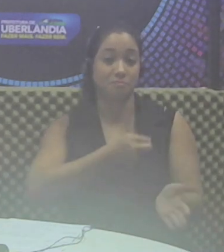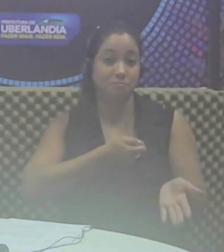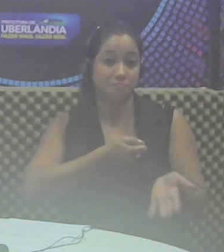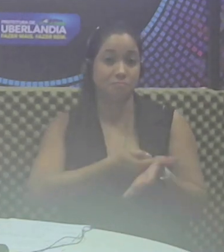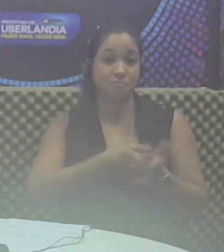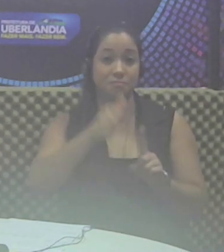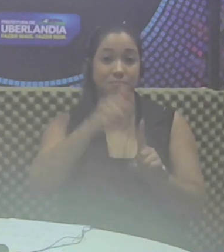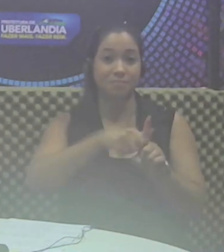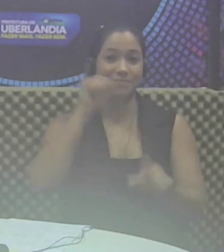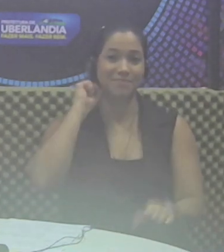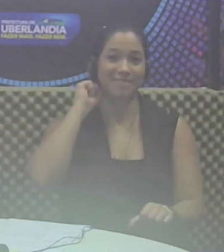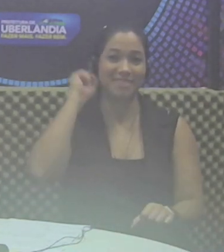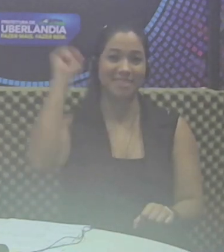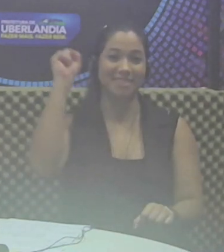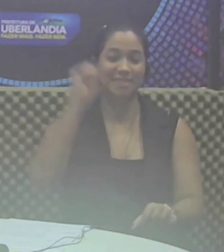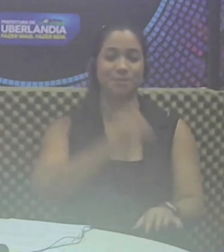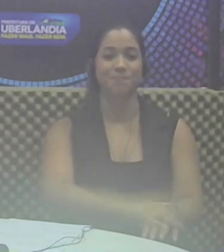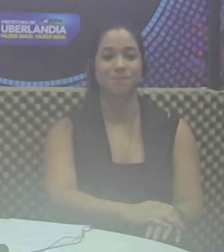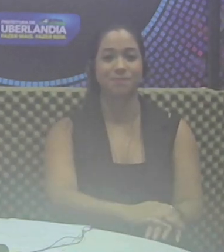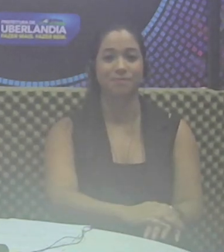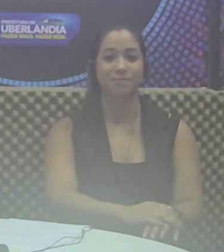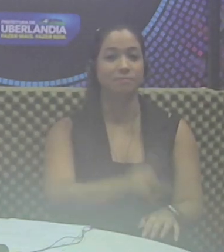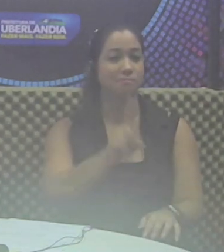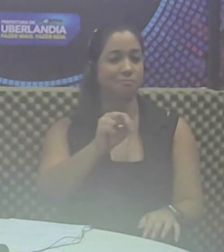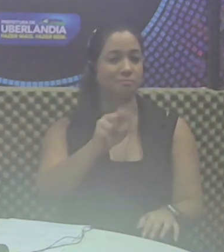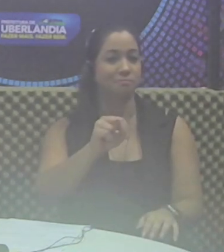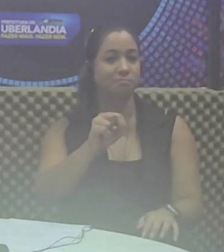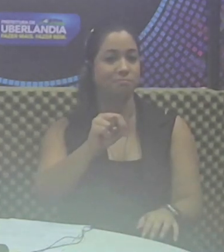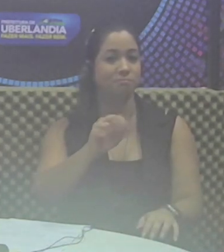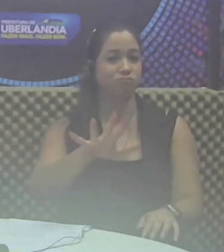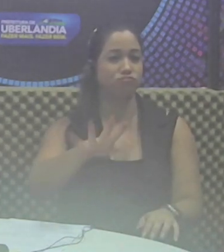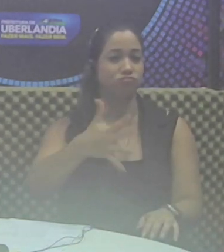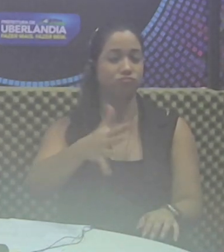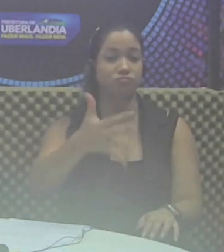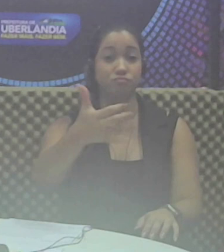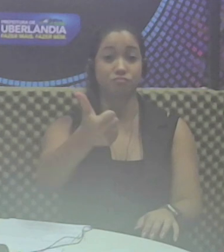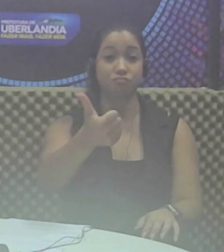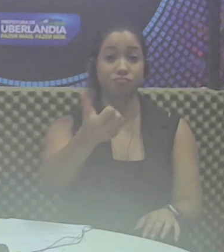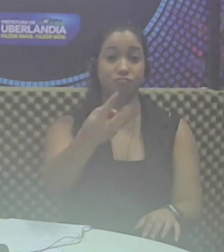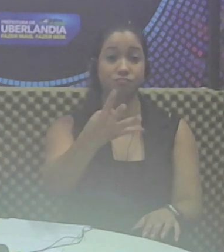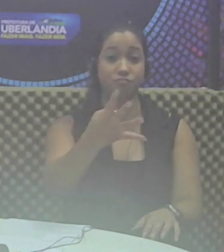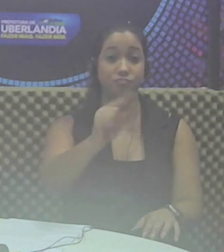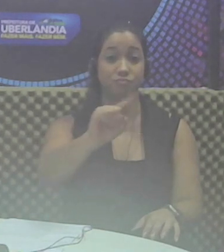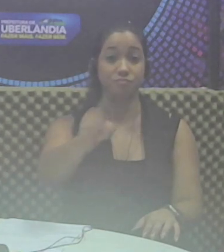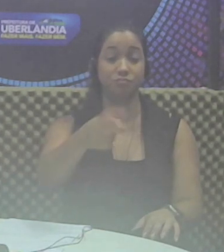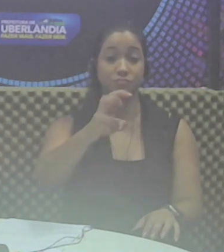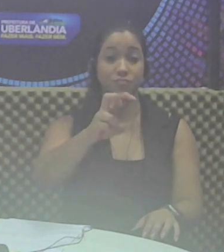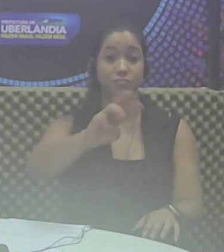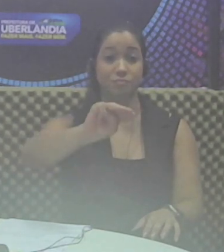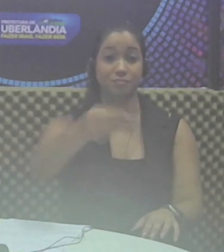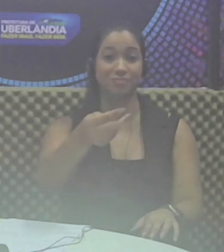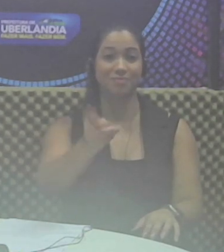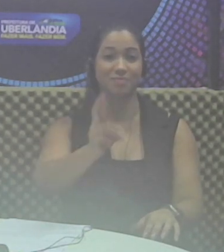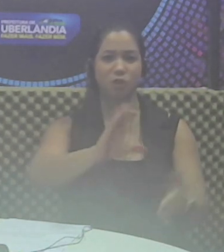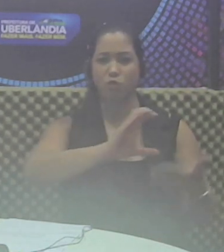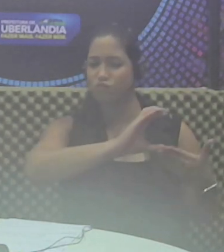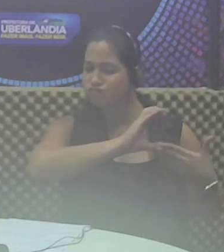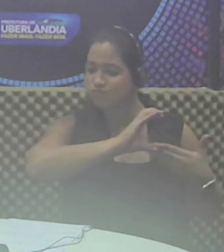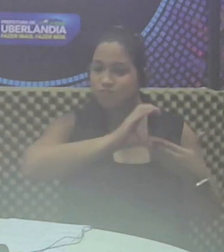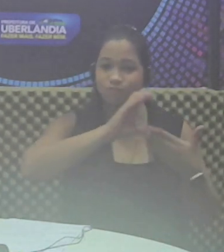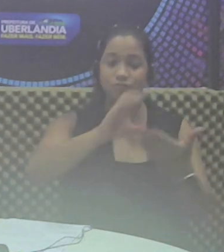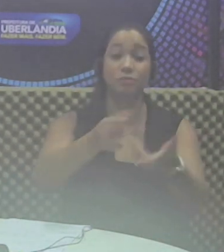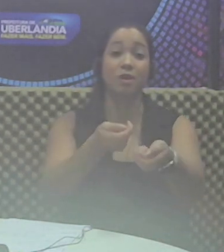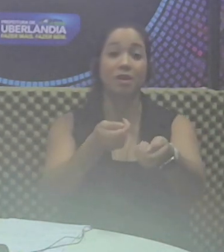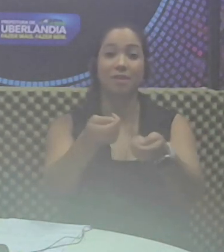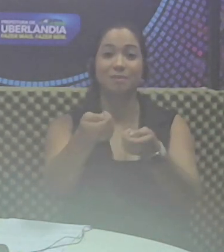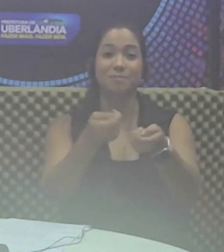mês de abril. Com esta medida, cerca de 14,5 milhões de reais serão injetados na